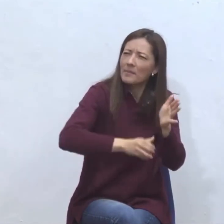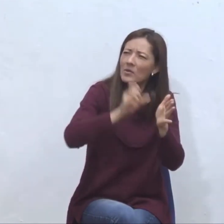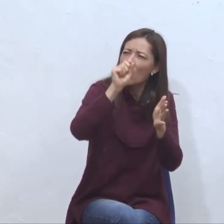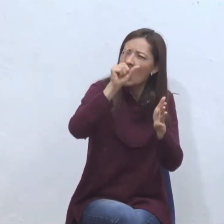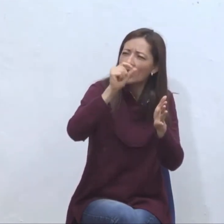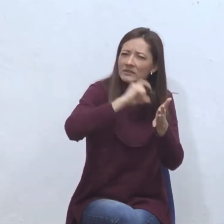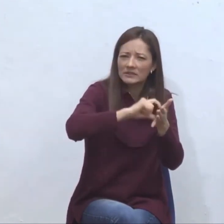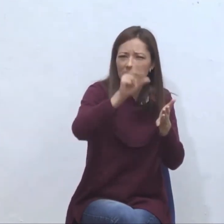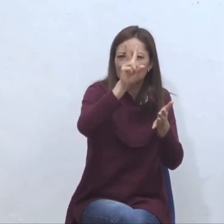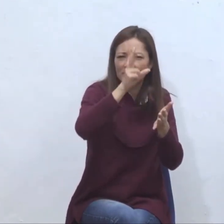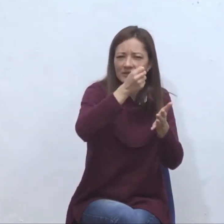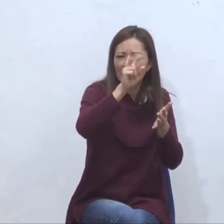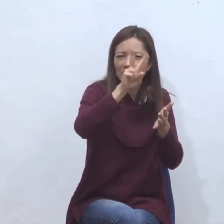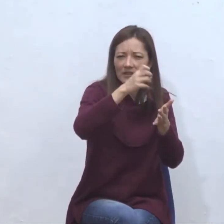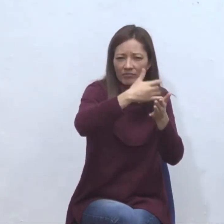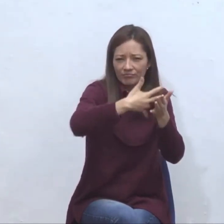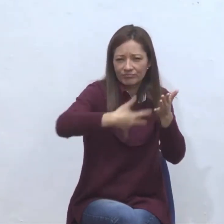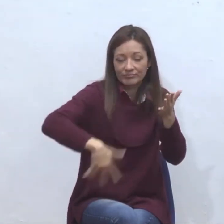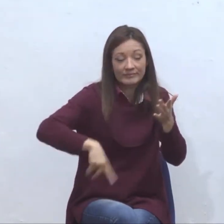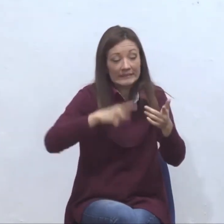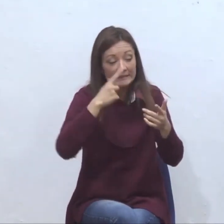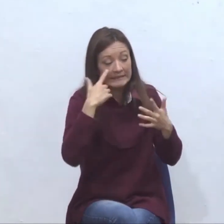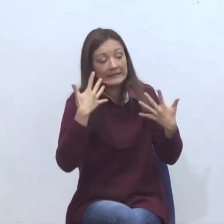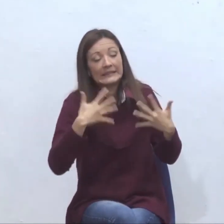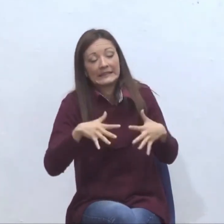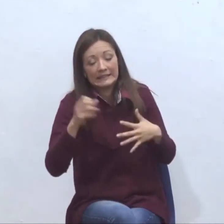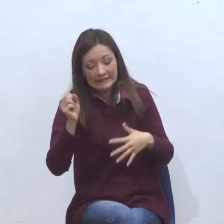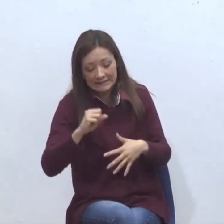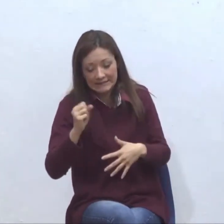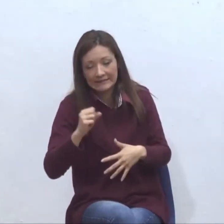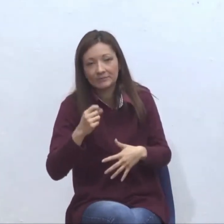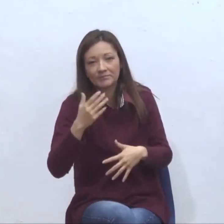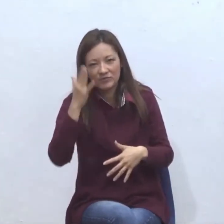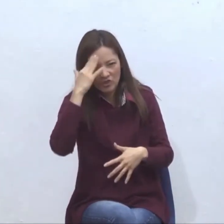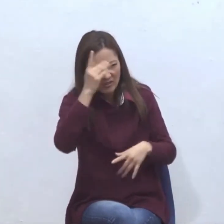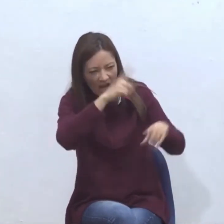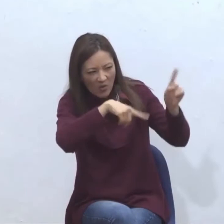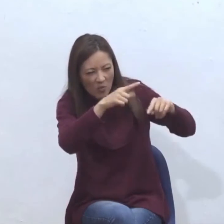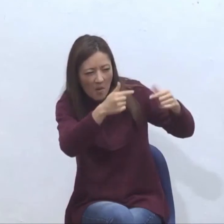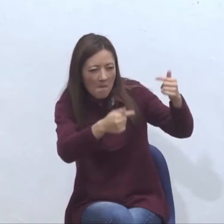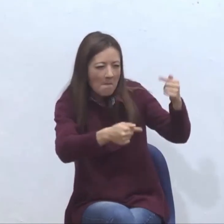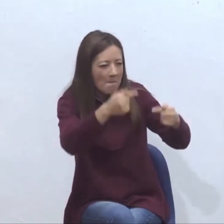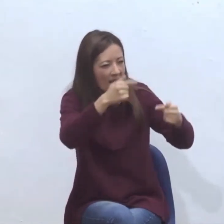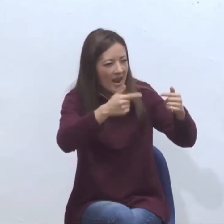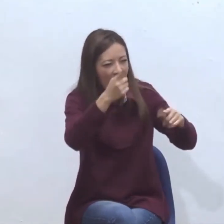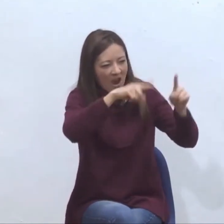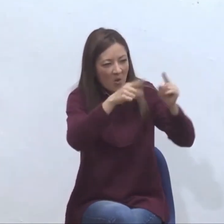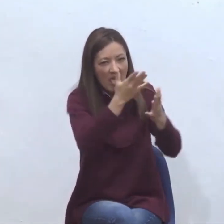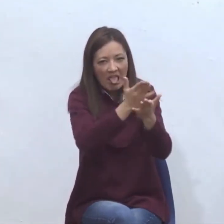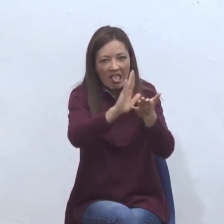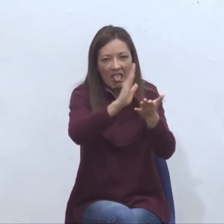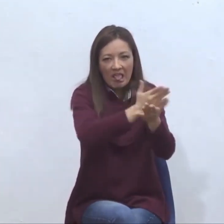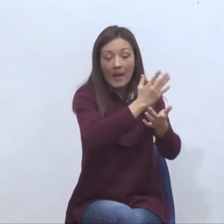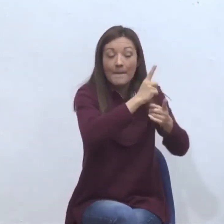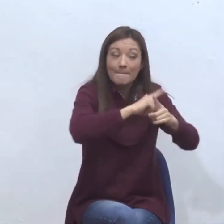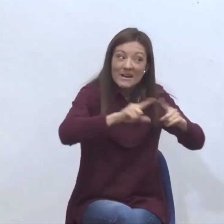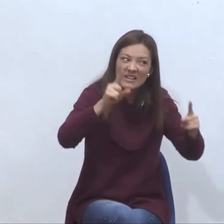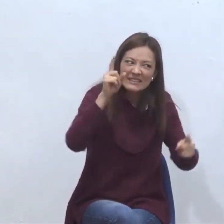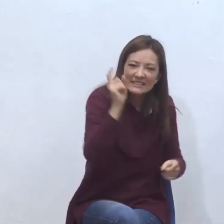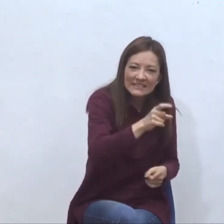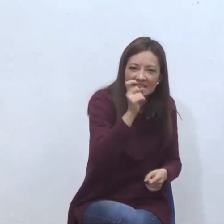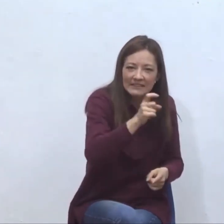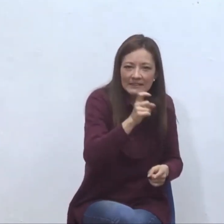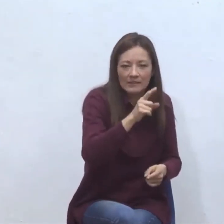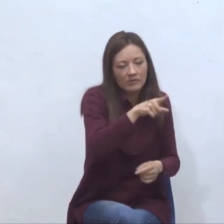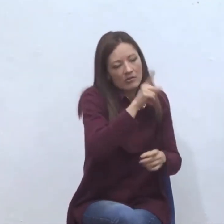versículo 17 en adelante dice, ay sí, yo sé que entre ustedes hay disensiones y divisiones, pero es necesario que